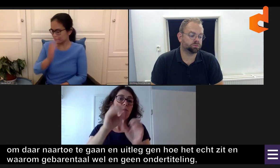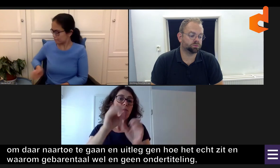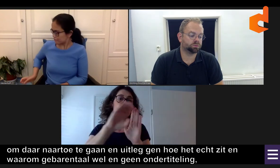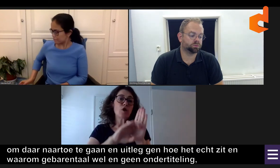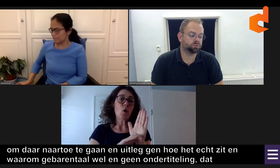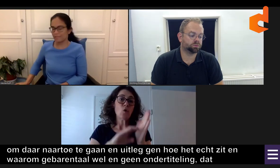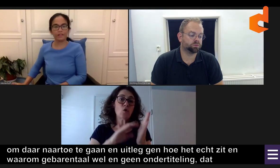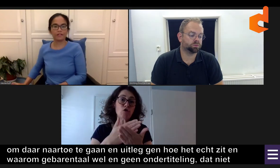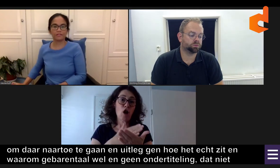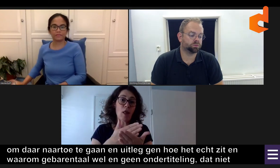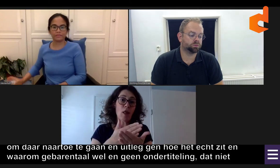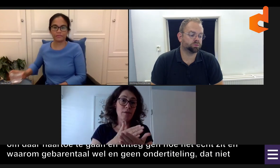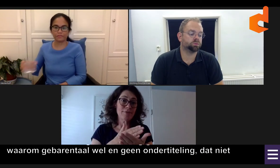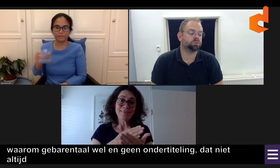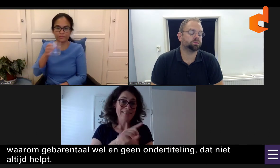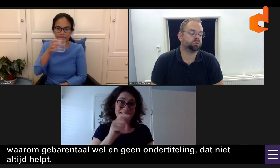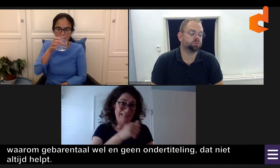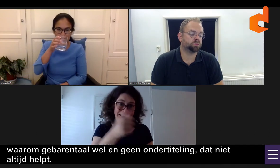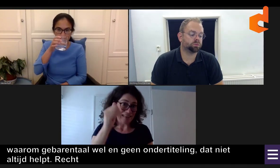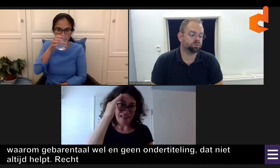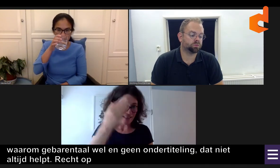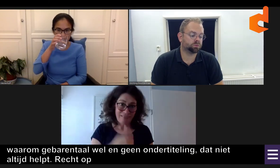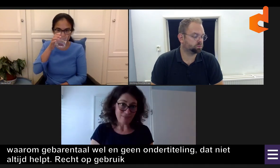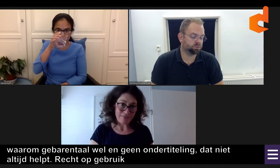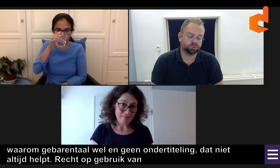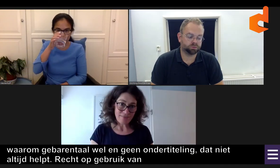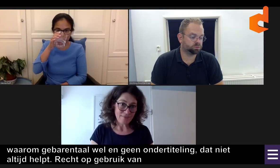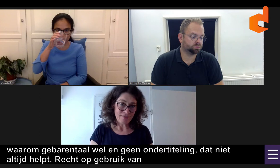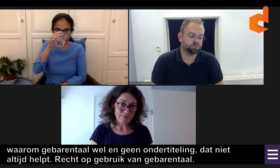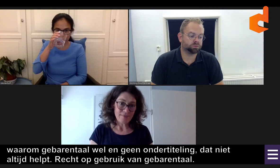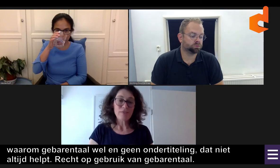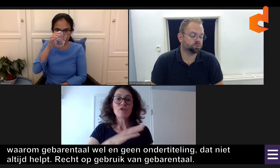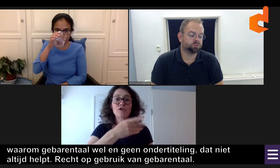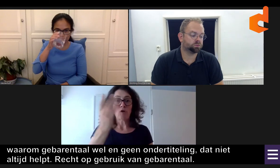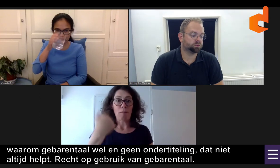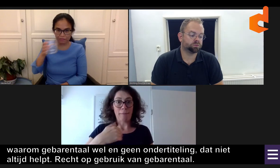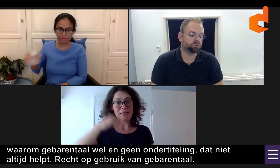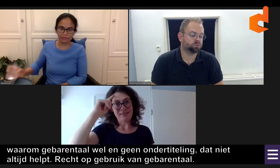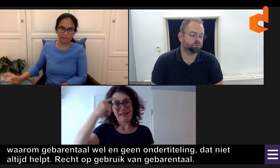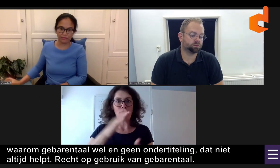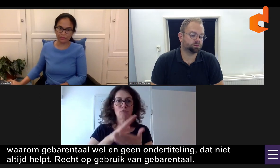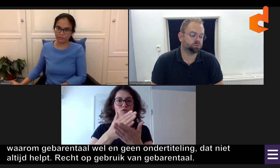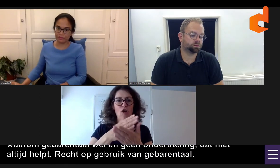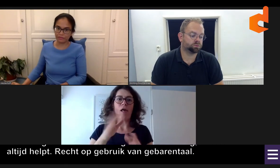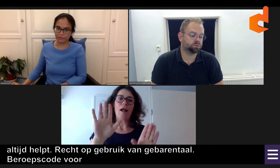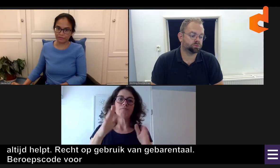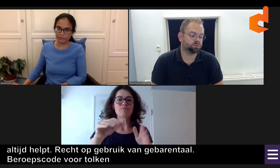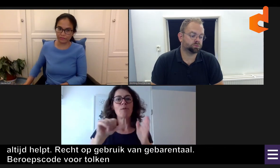een gebarentaal. Dus de beroepscode voor tolken bijvoorbeeld kent ook lang niet iedereen. Sommige mensen denken